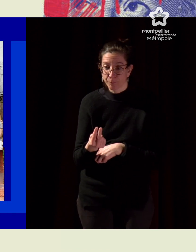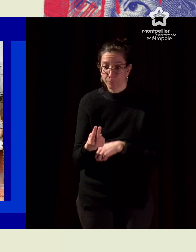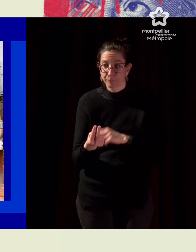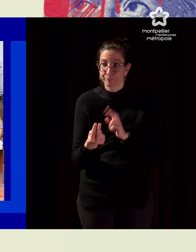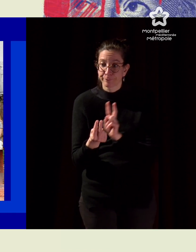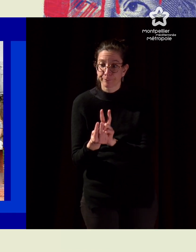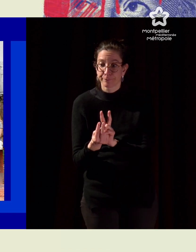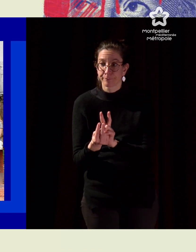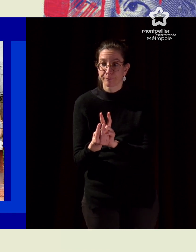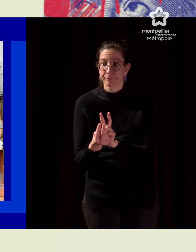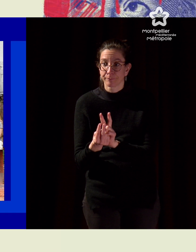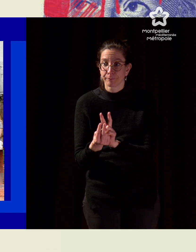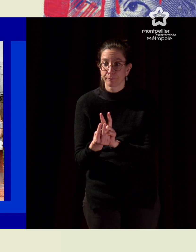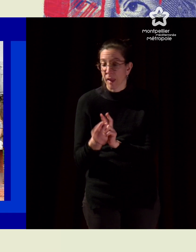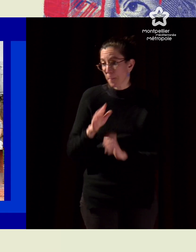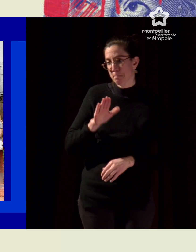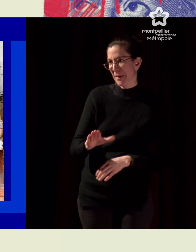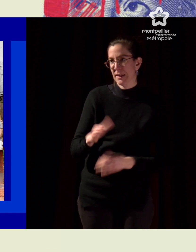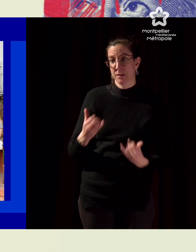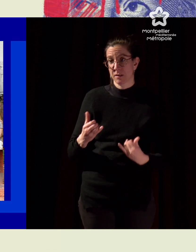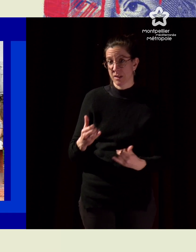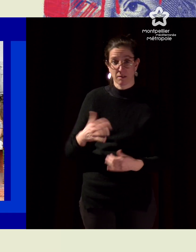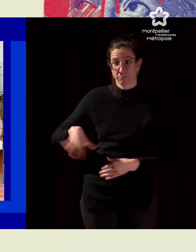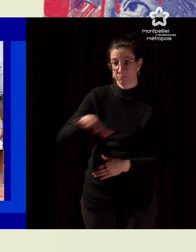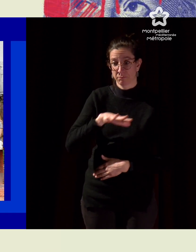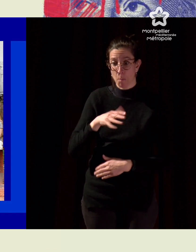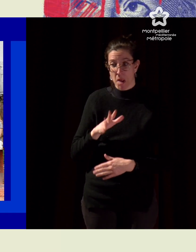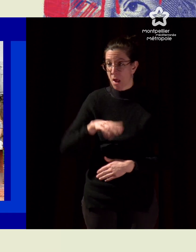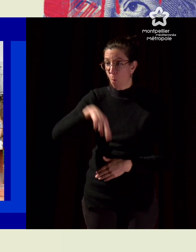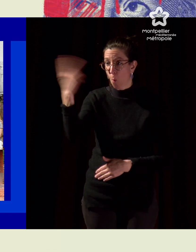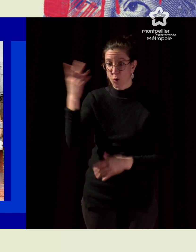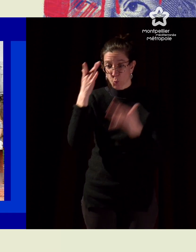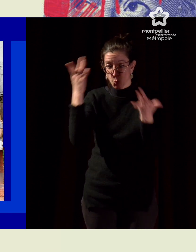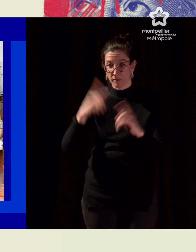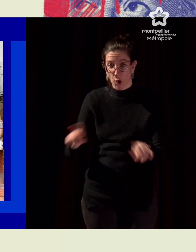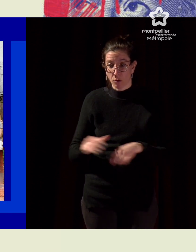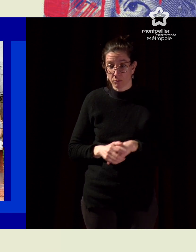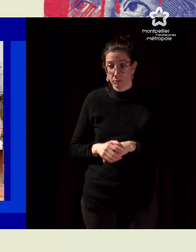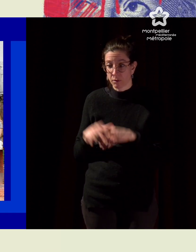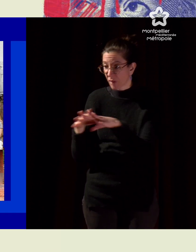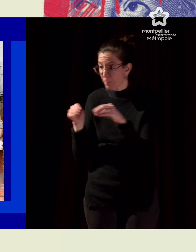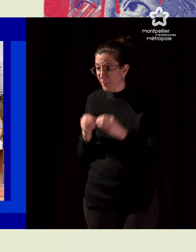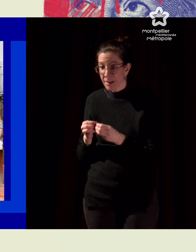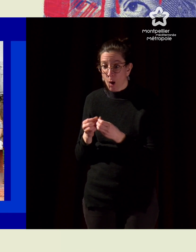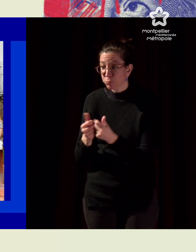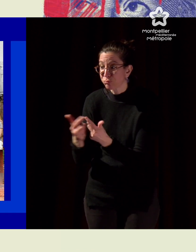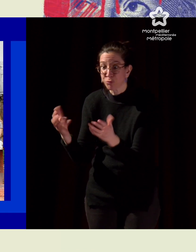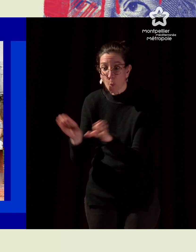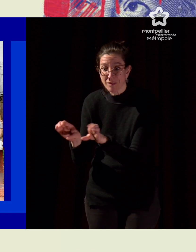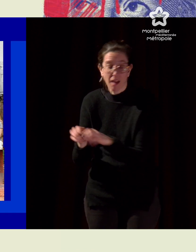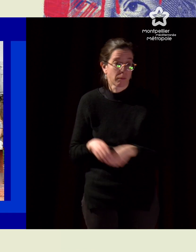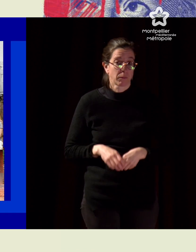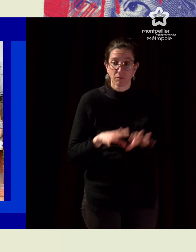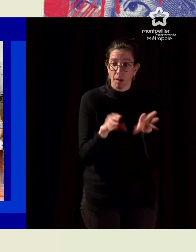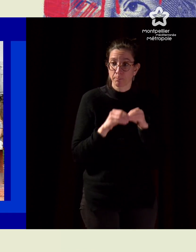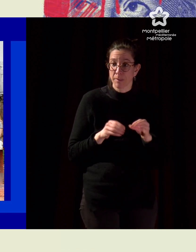chose qui est vraiment typique de chez nous, mais c'est pas. Vous avez des familles étendues, vous avez des familles sans père, vous avez des familles avec plusieurs femmes,